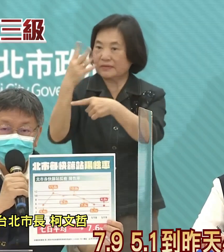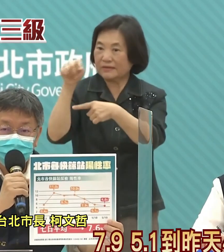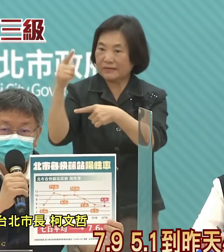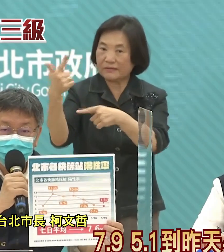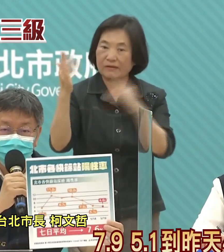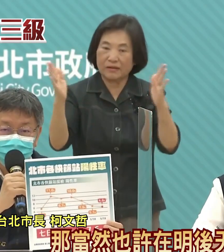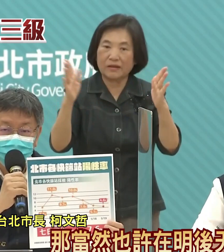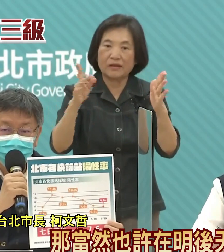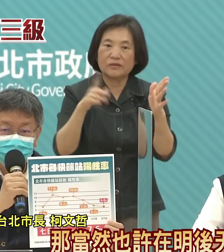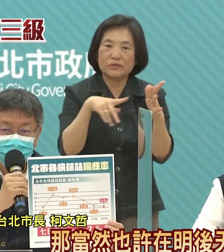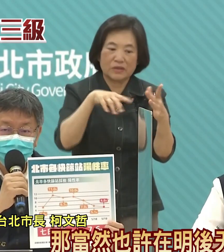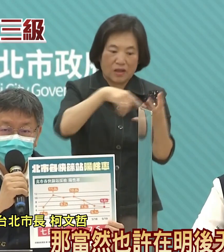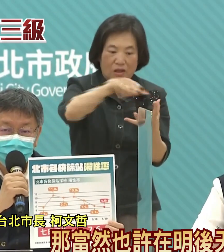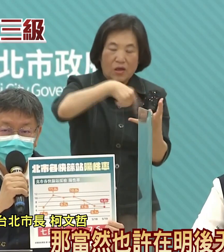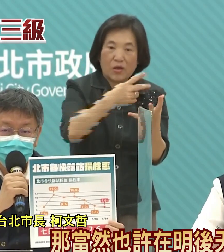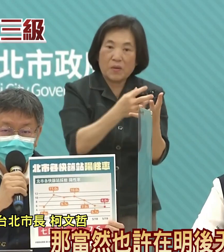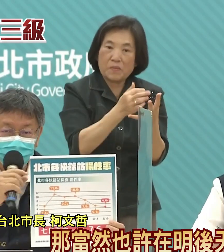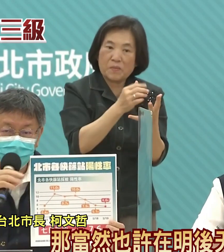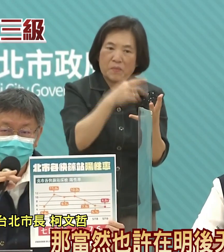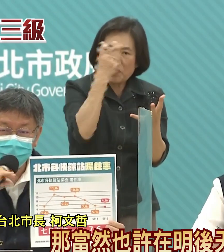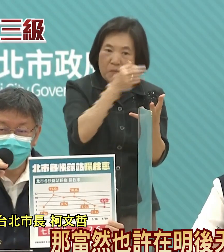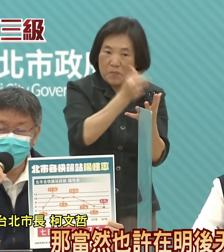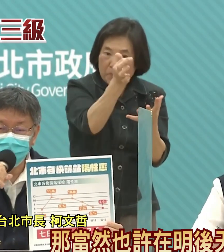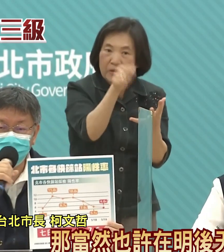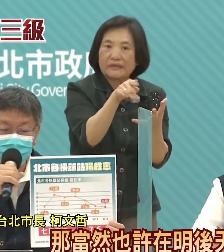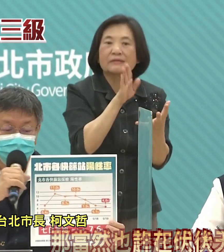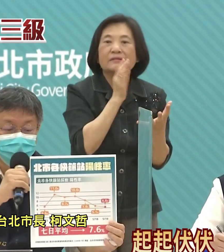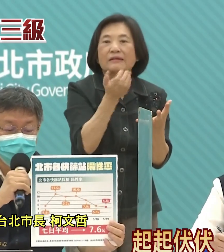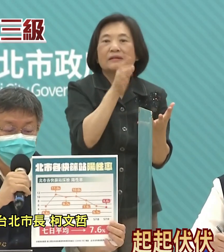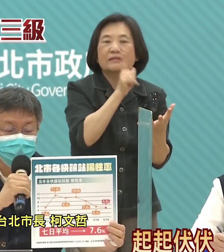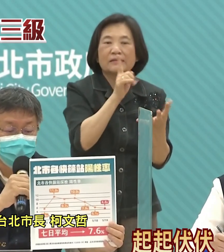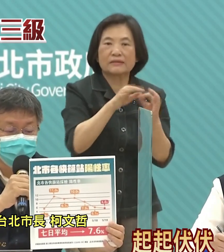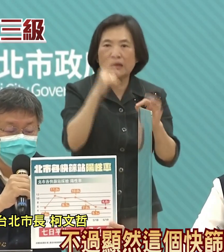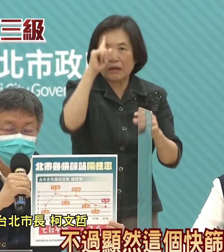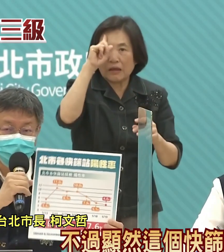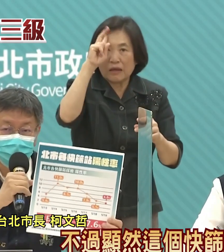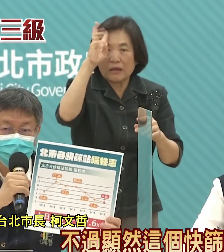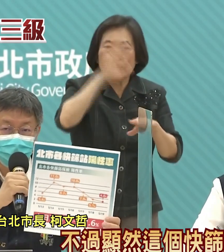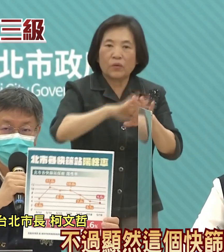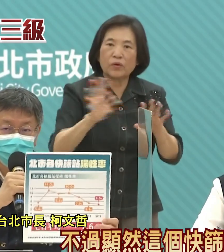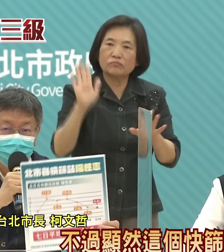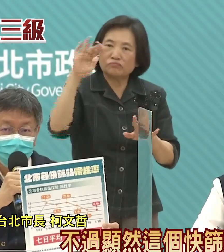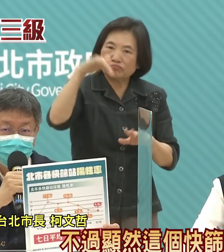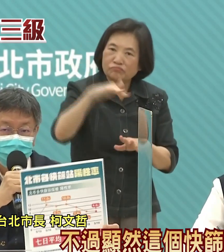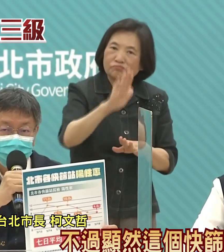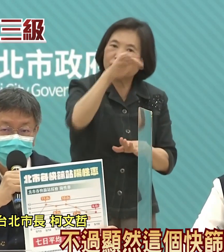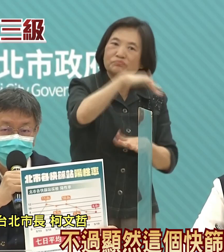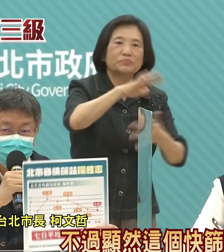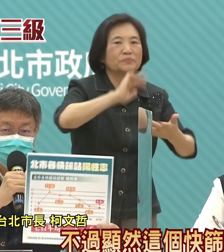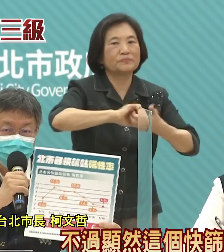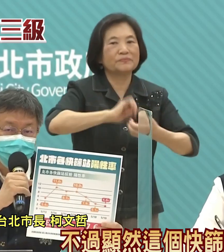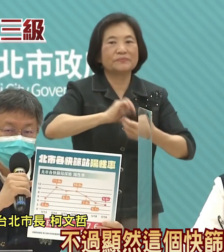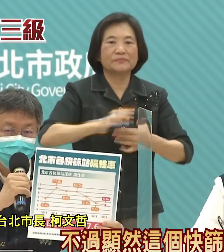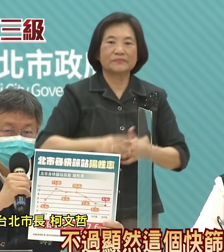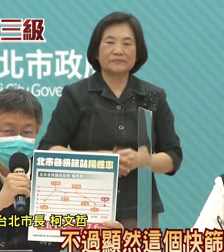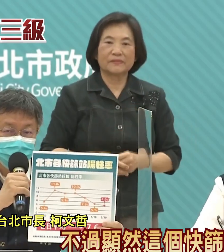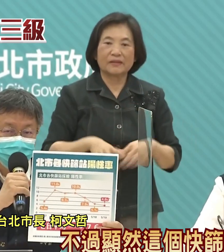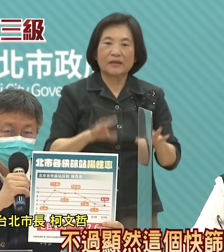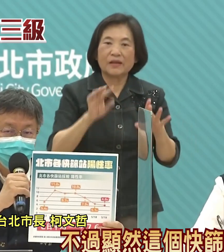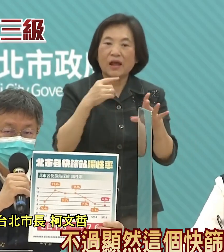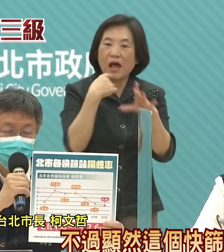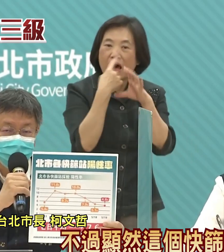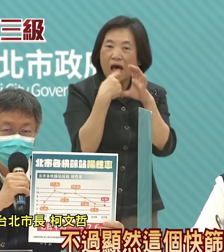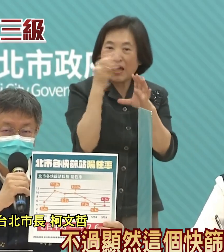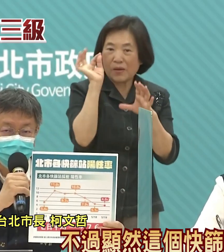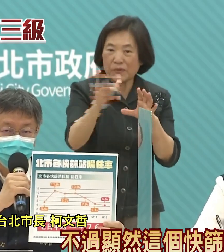那当然也许在明后天还会再起起伏伏，不一定一直下去。不过显然这个快筛